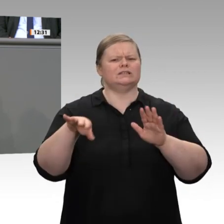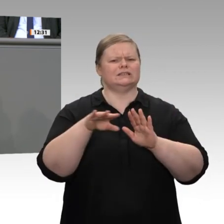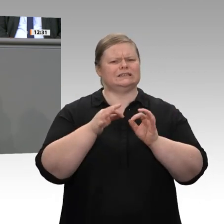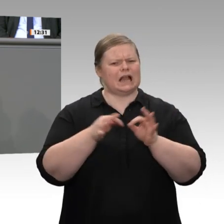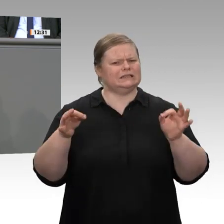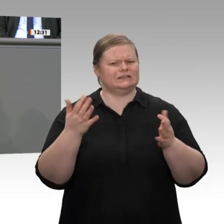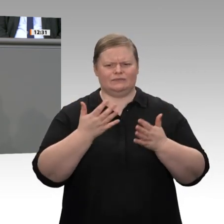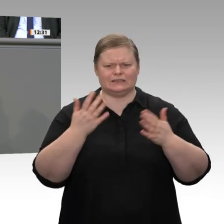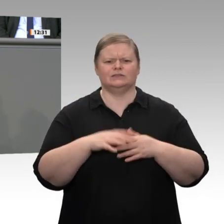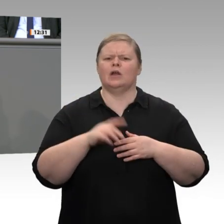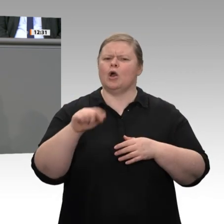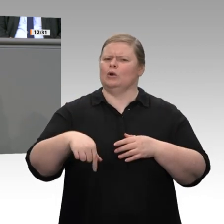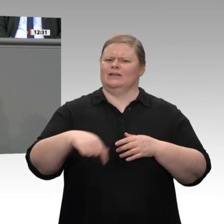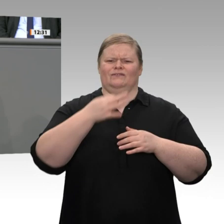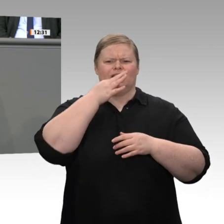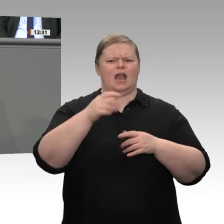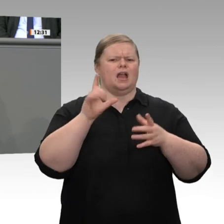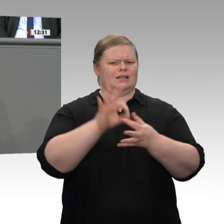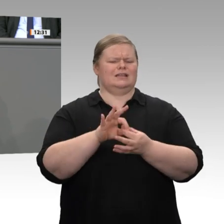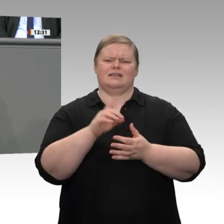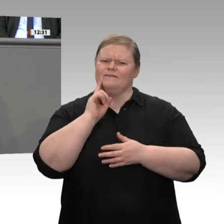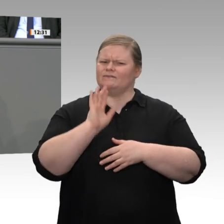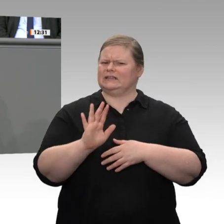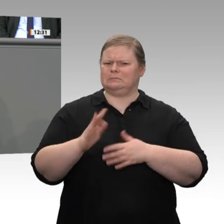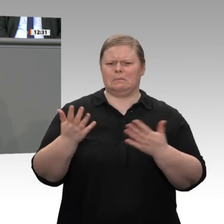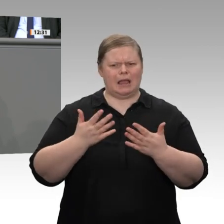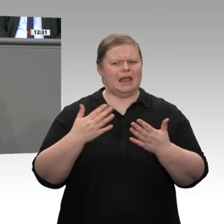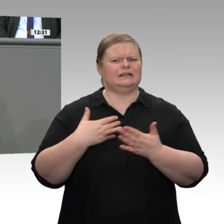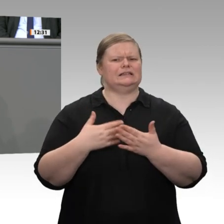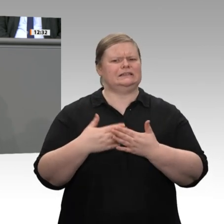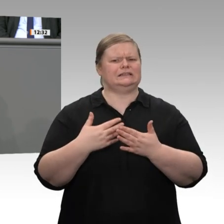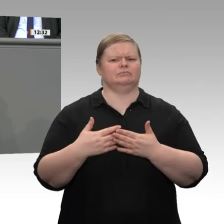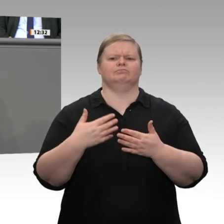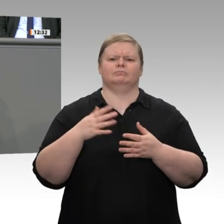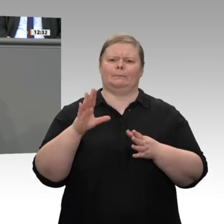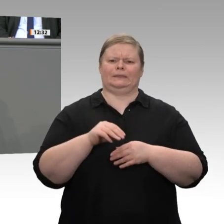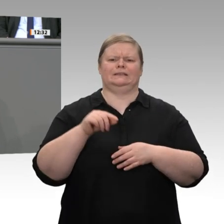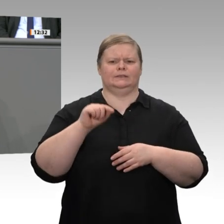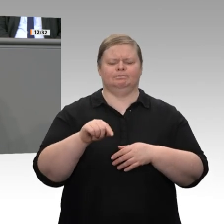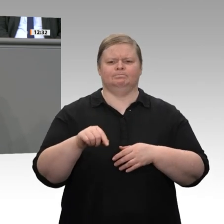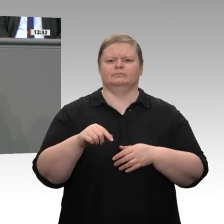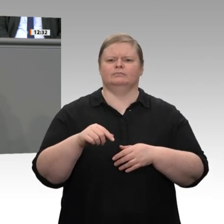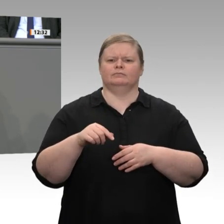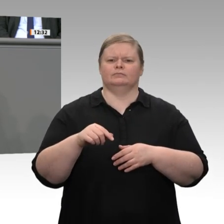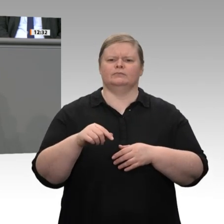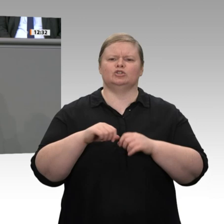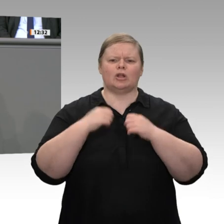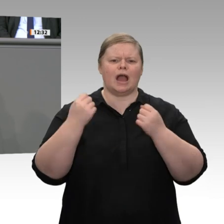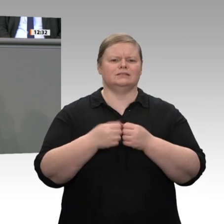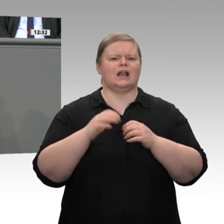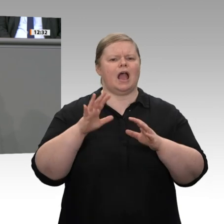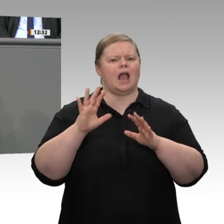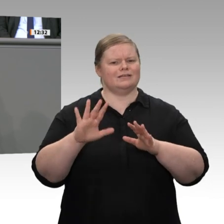Grundsatz geht und eben auch nicht, worum es gerade heute in der einen Frage beim Staatsangehörigkeitsrecht geht. Es